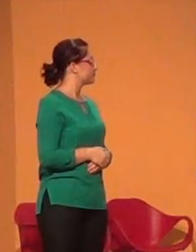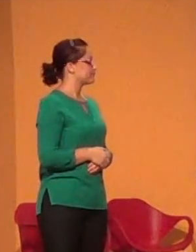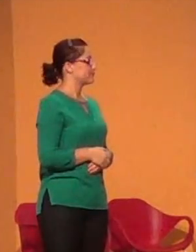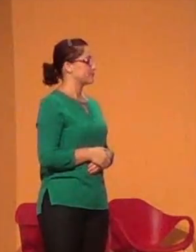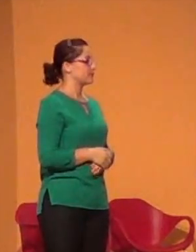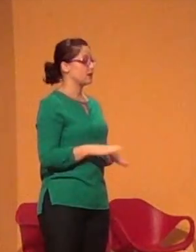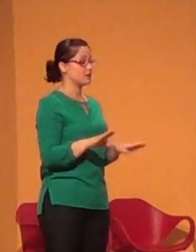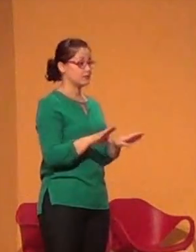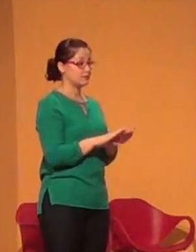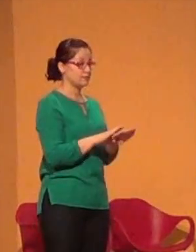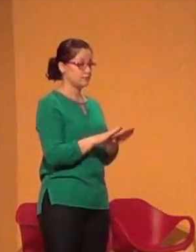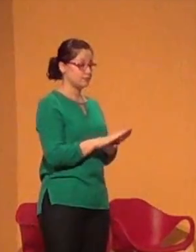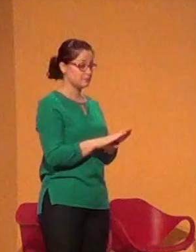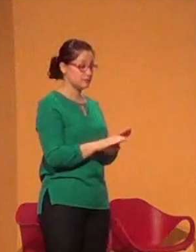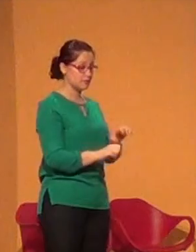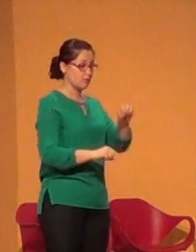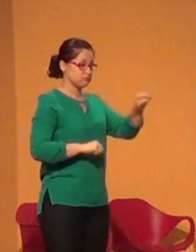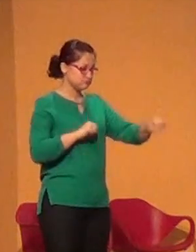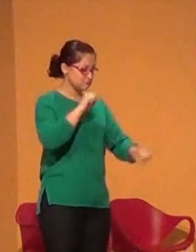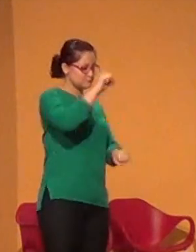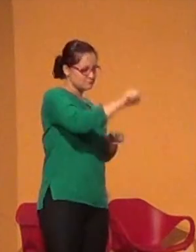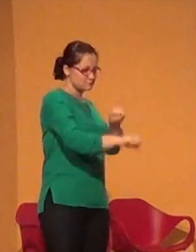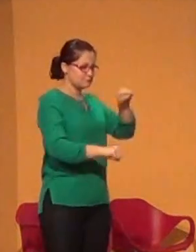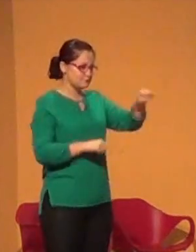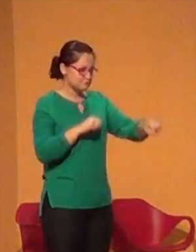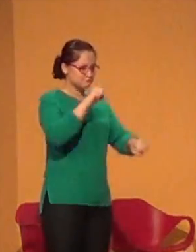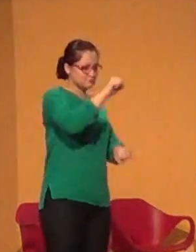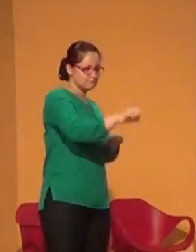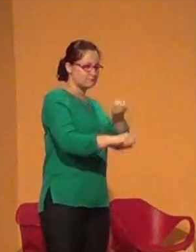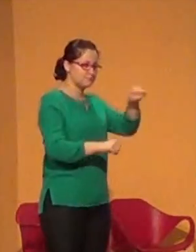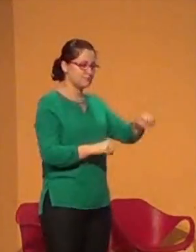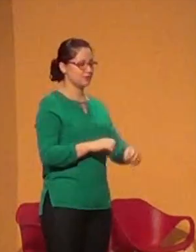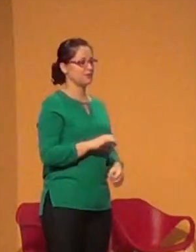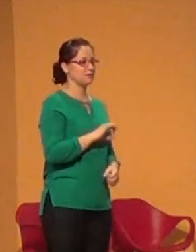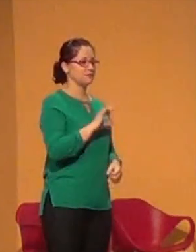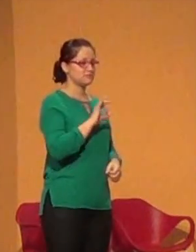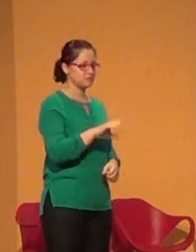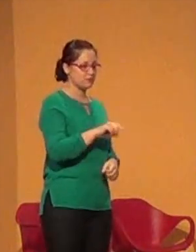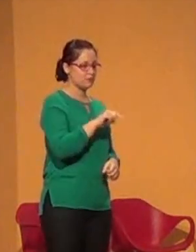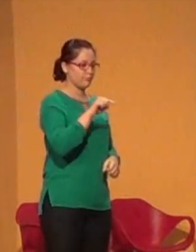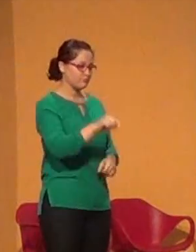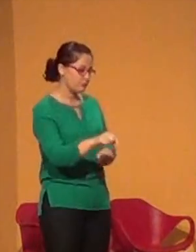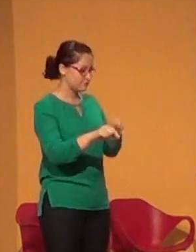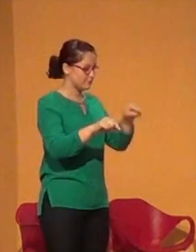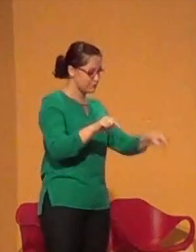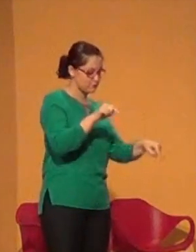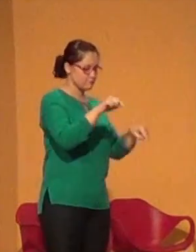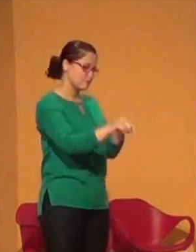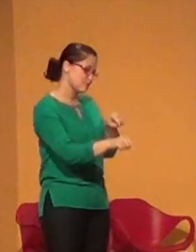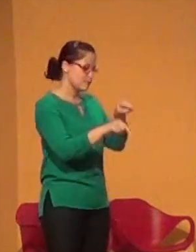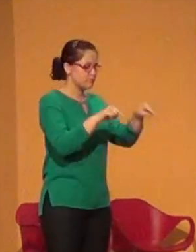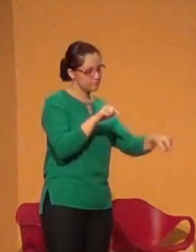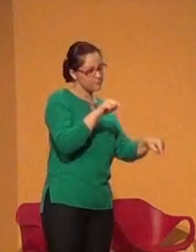na fase da bicicleta também é só tipo swipe para um lado e swipe para o outro, então não tem muito controle.